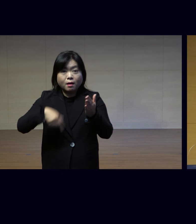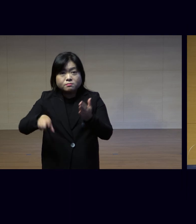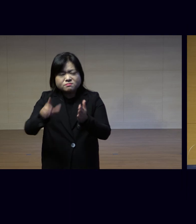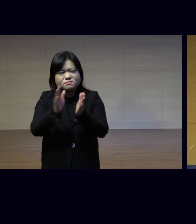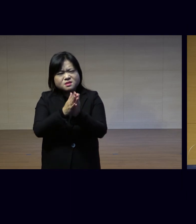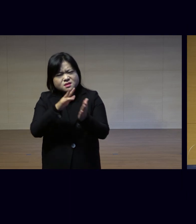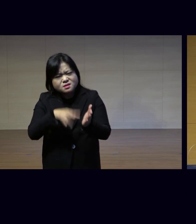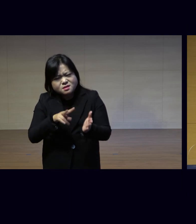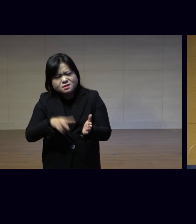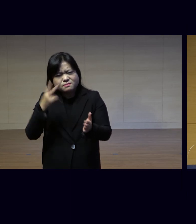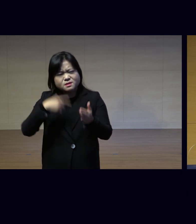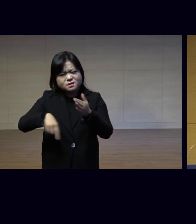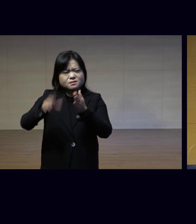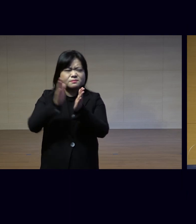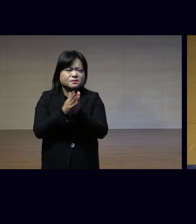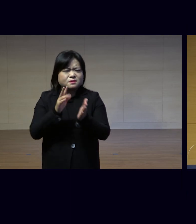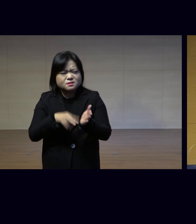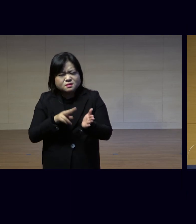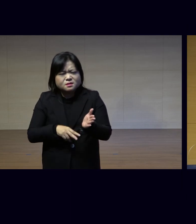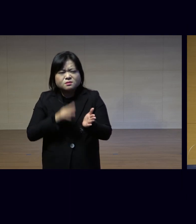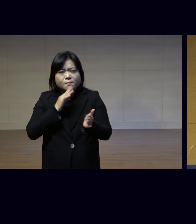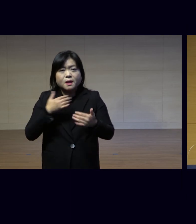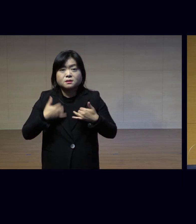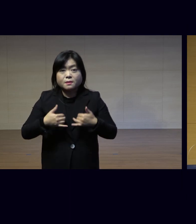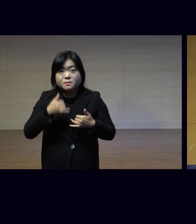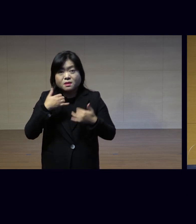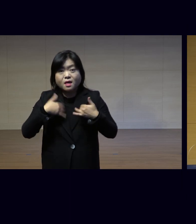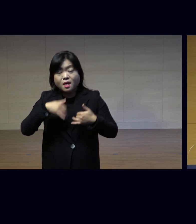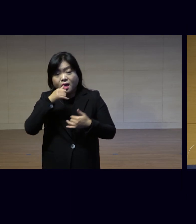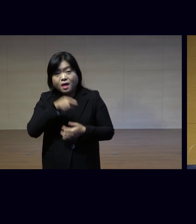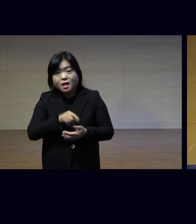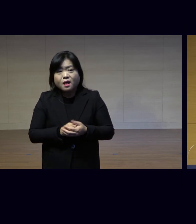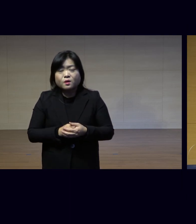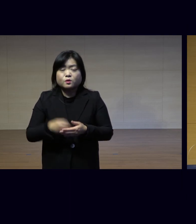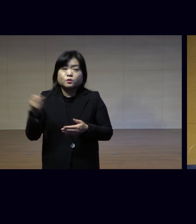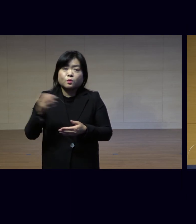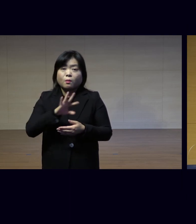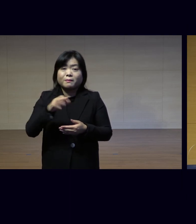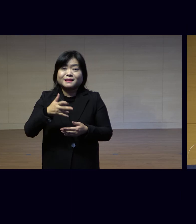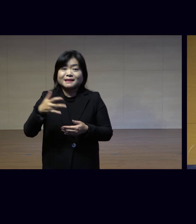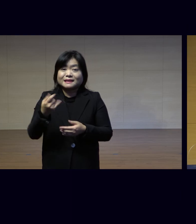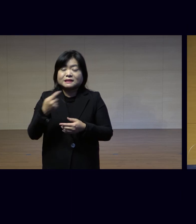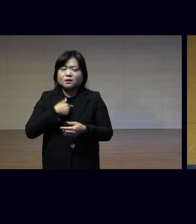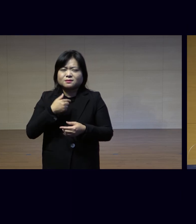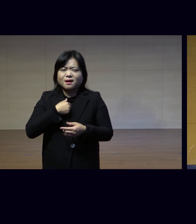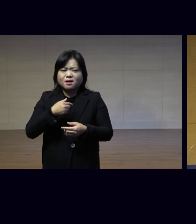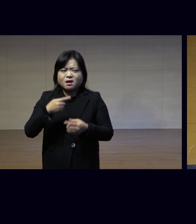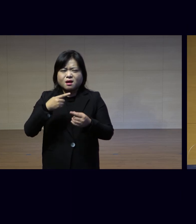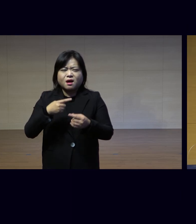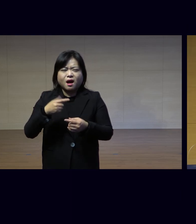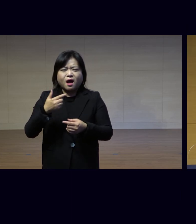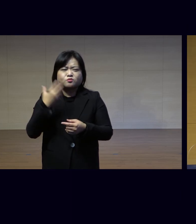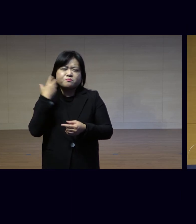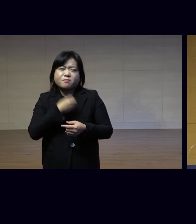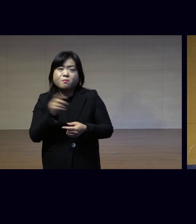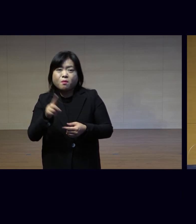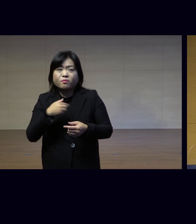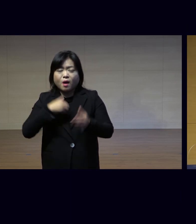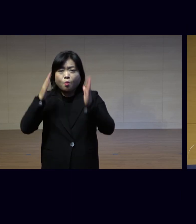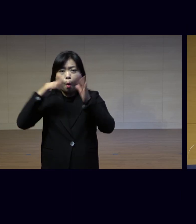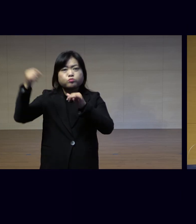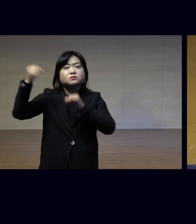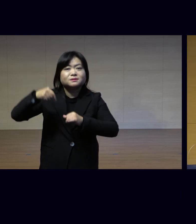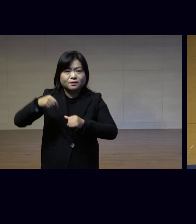수가 없었습니다. 그래서 이거 정말 재밌네. 그리고 또 발자크가 저를 끌어당기는 또 하나의 이유는 저를